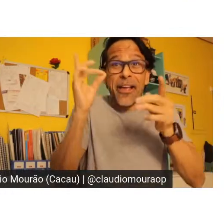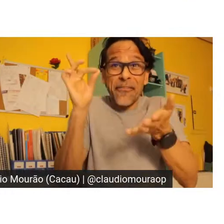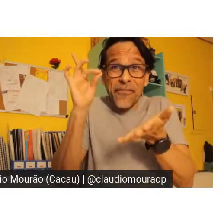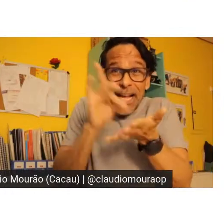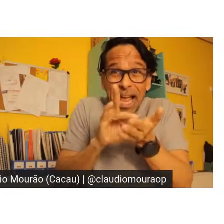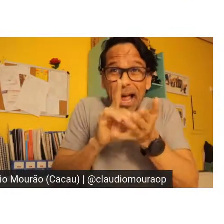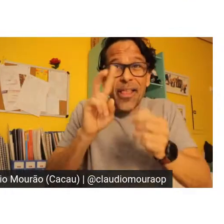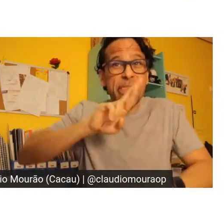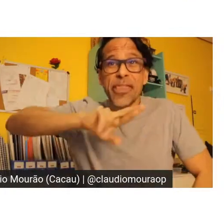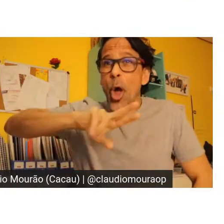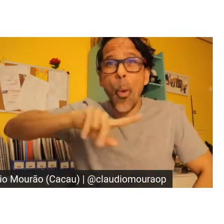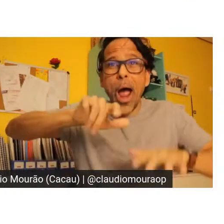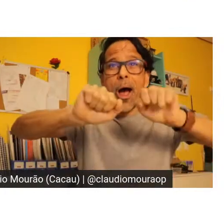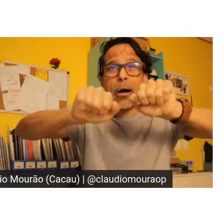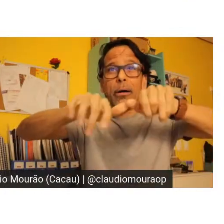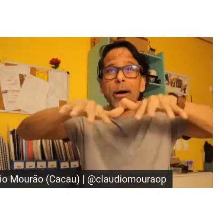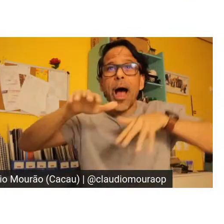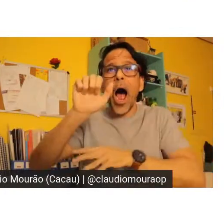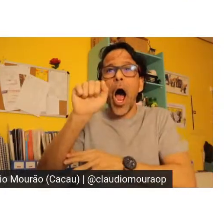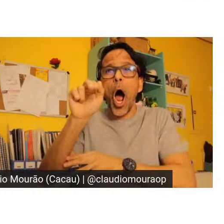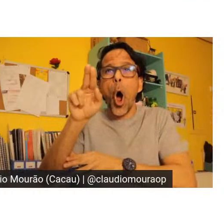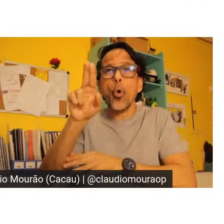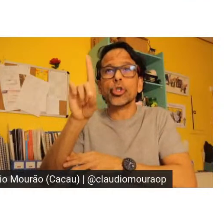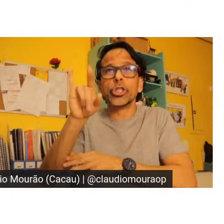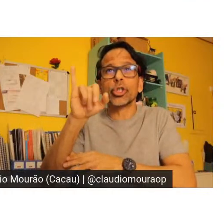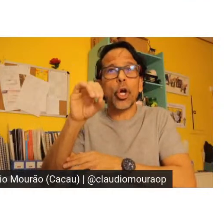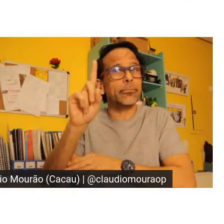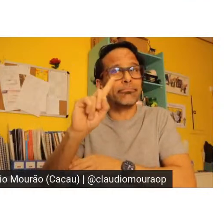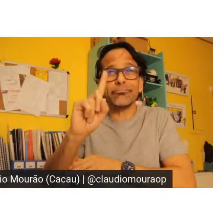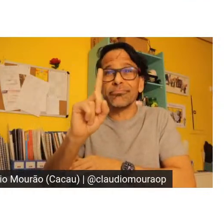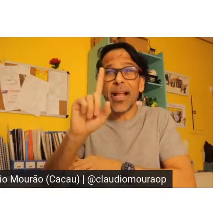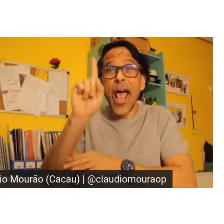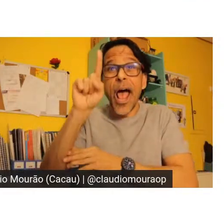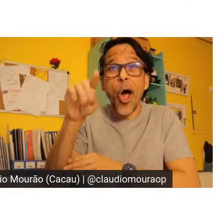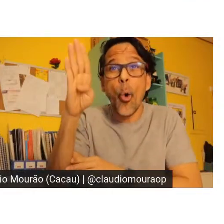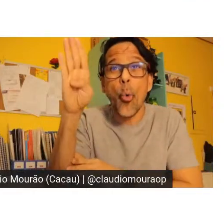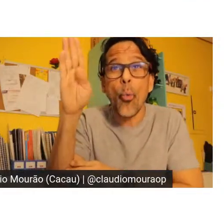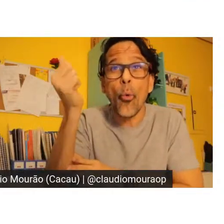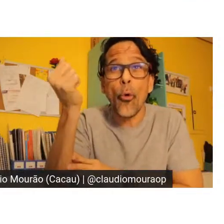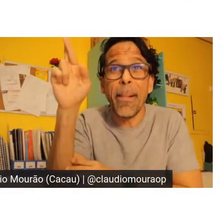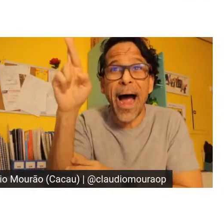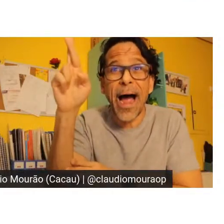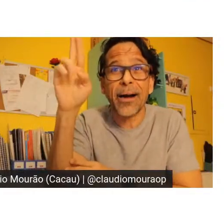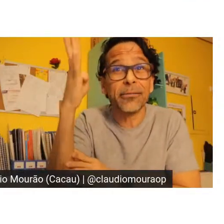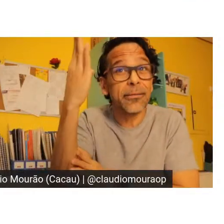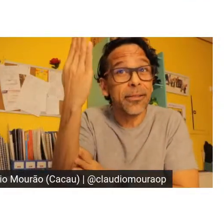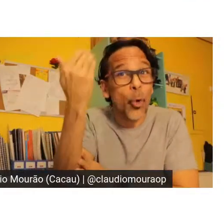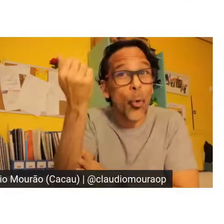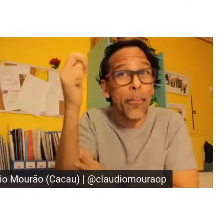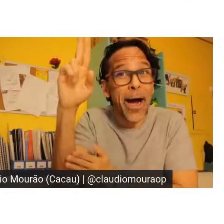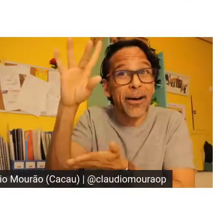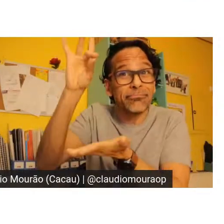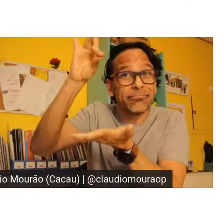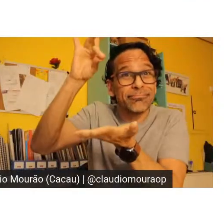saraus de poesia e ocorrerá em Porto Alegre bom E